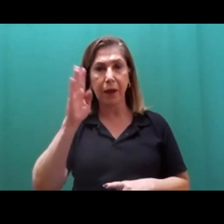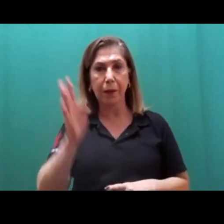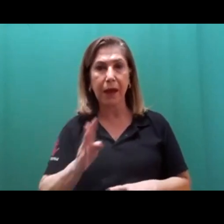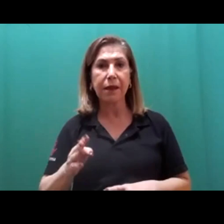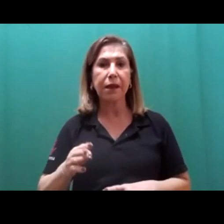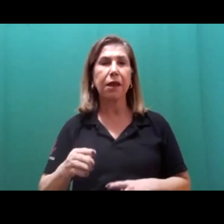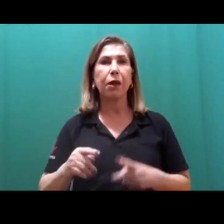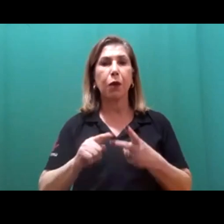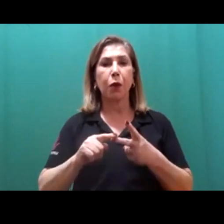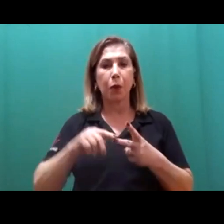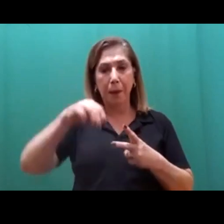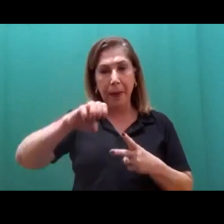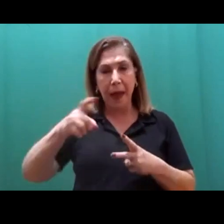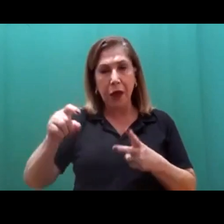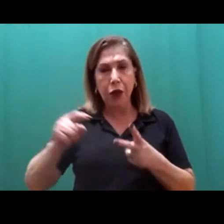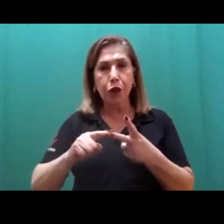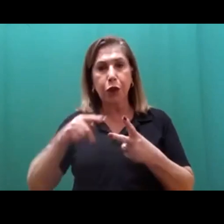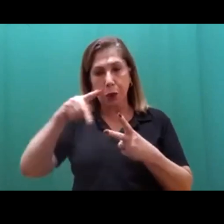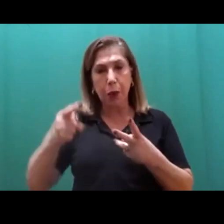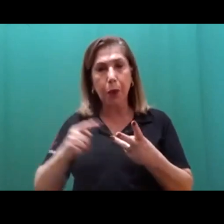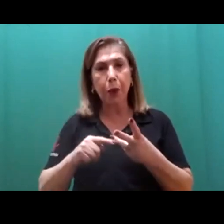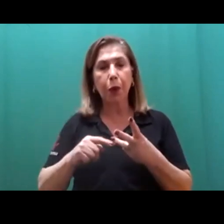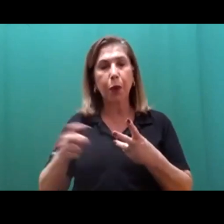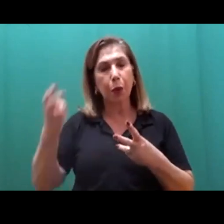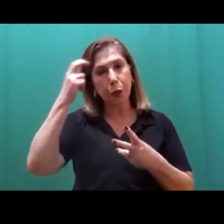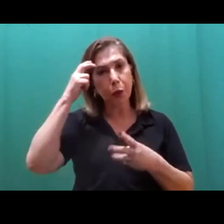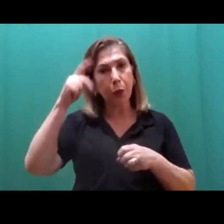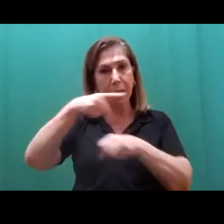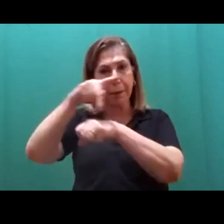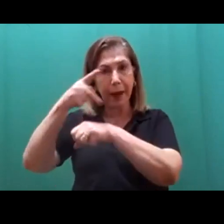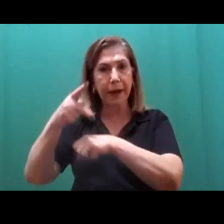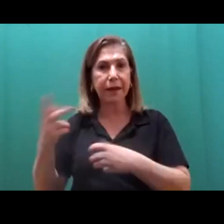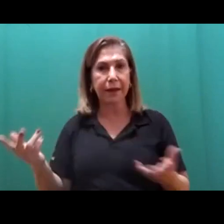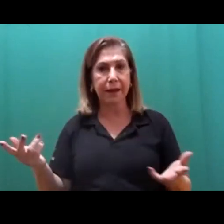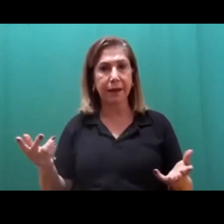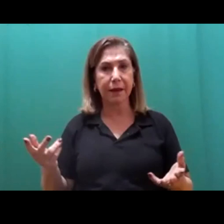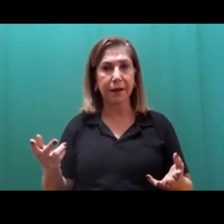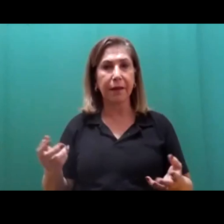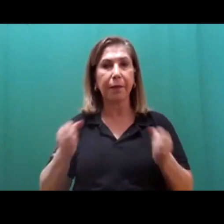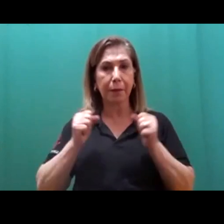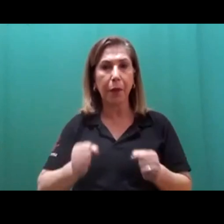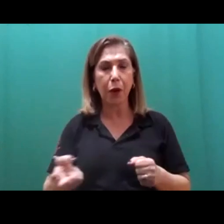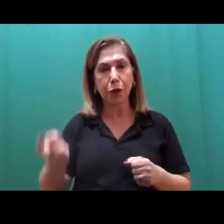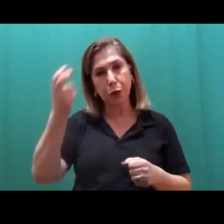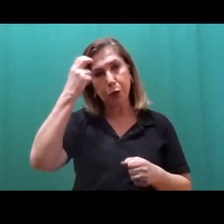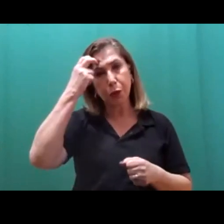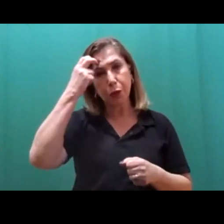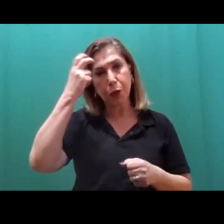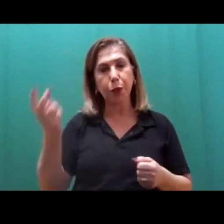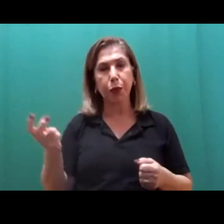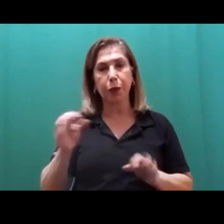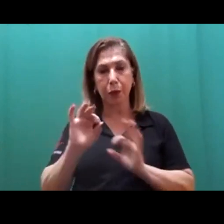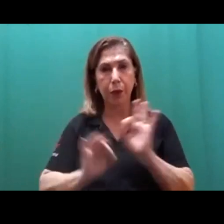outros países, outras culturas, a gente ainda tem, podemos dizer, esse privilégio de poder contar com culturas e